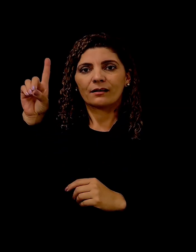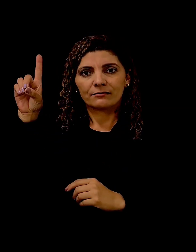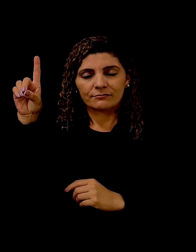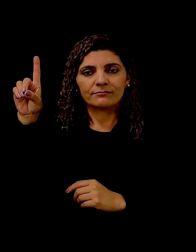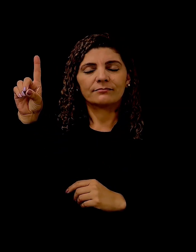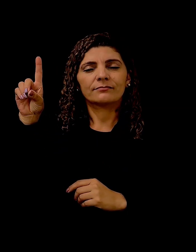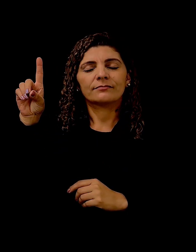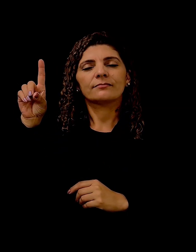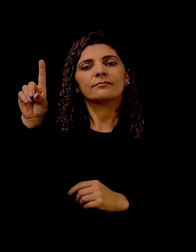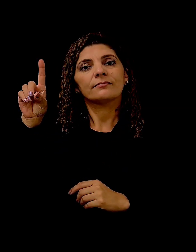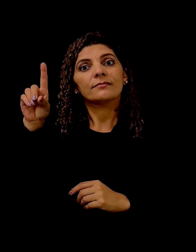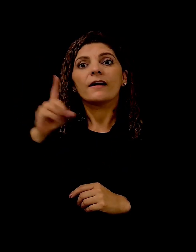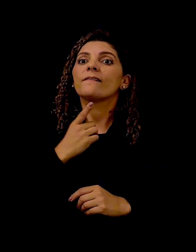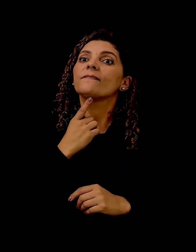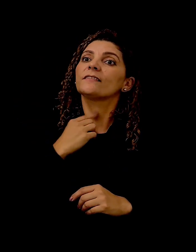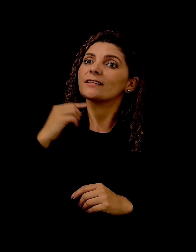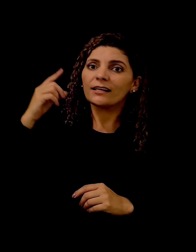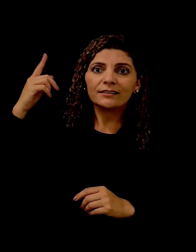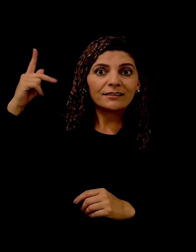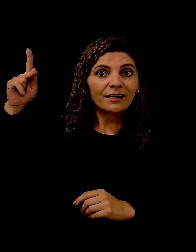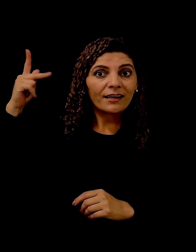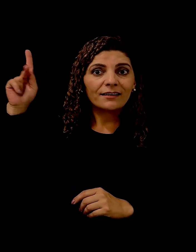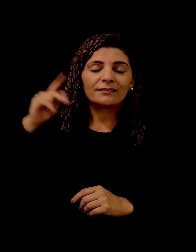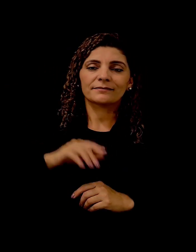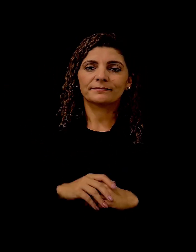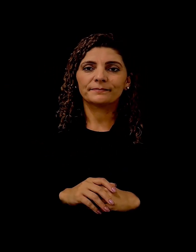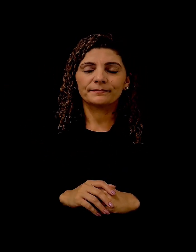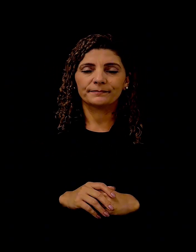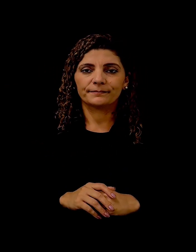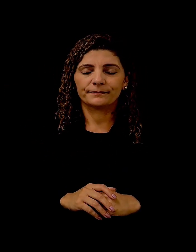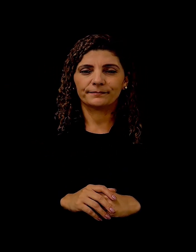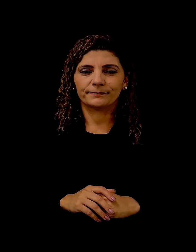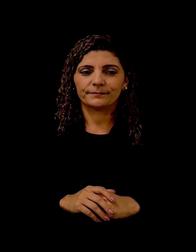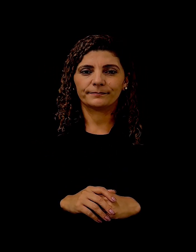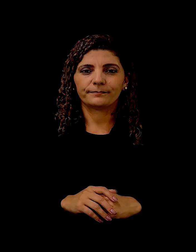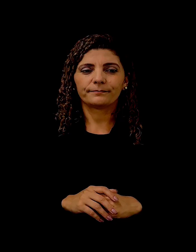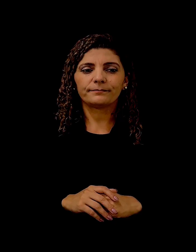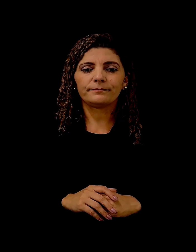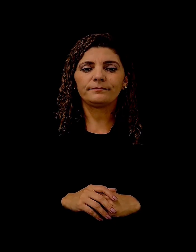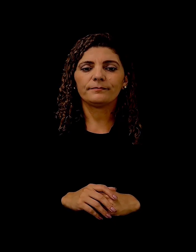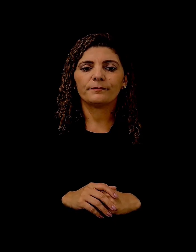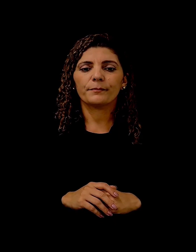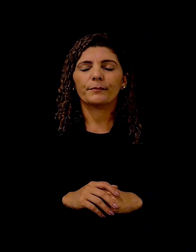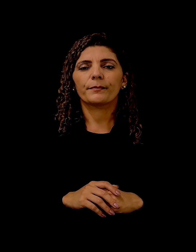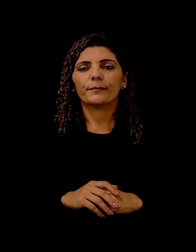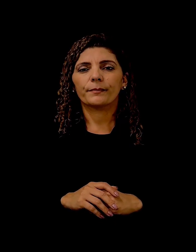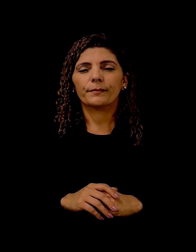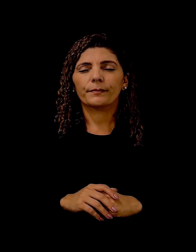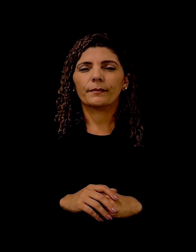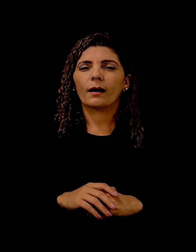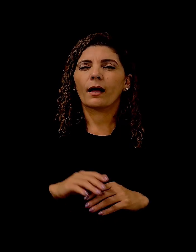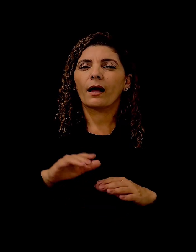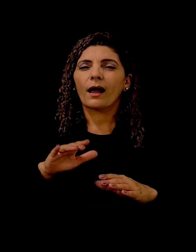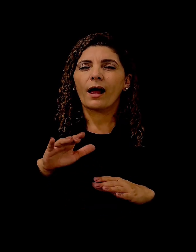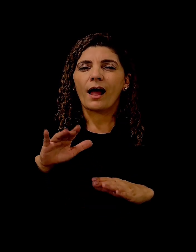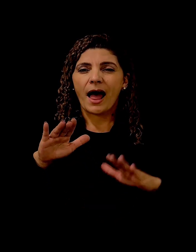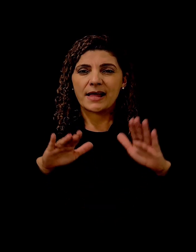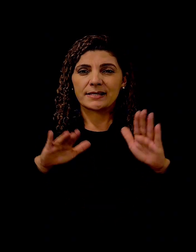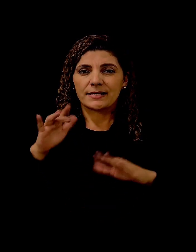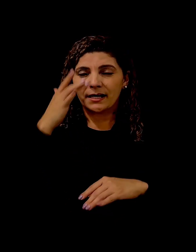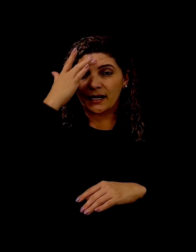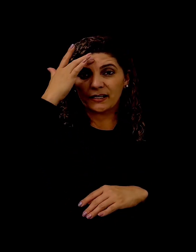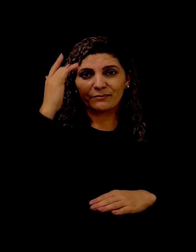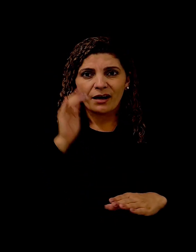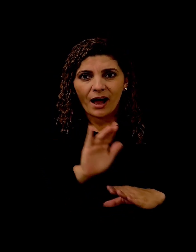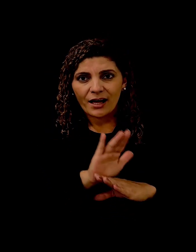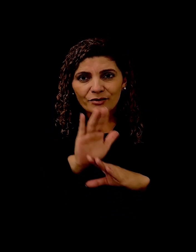de Deus. Aí ele diz, aqui ó, por isso que muita gente sai por aí tocando trombeta